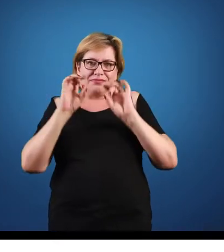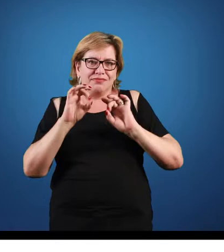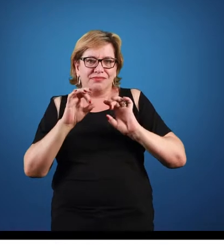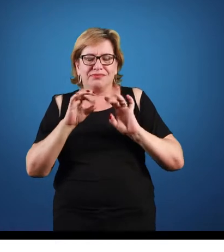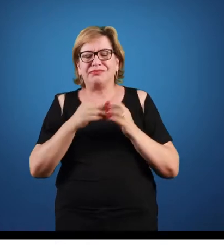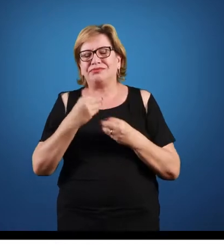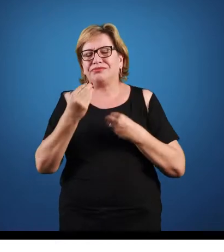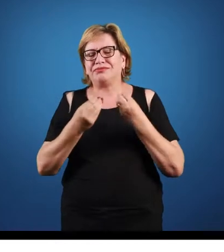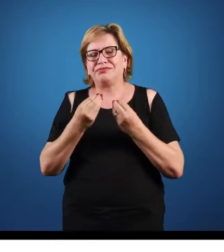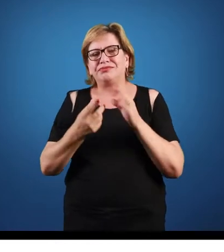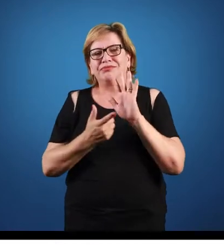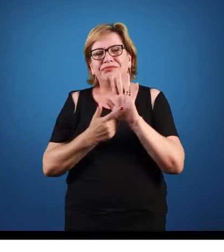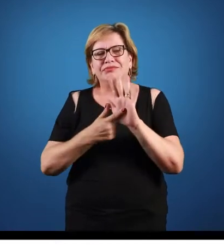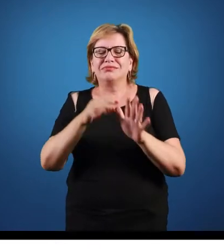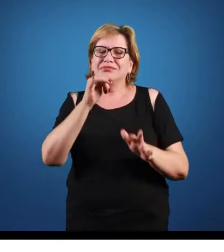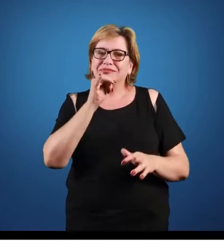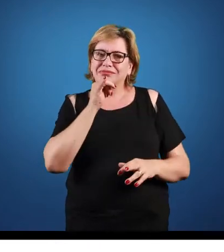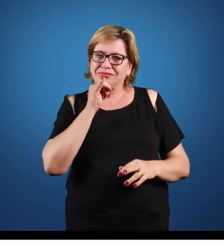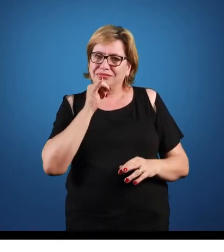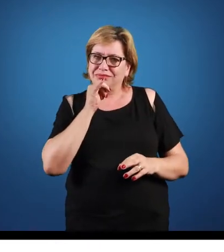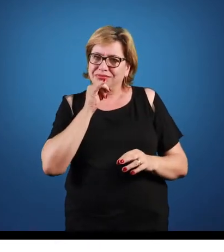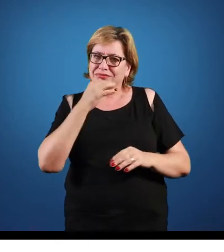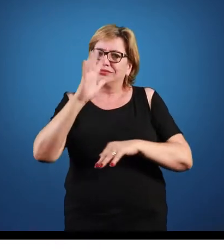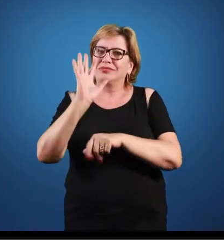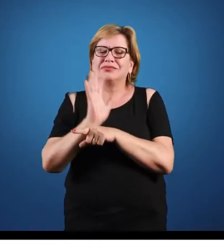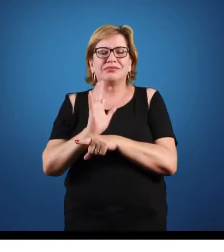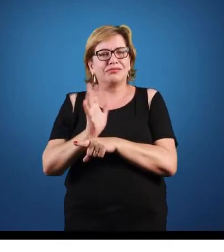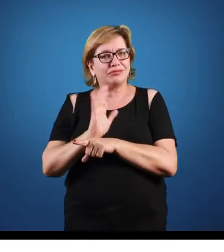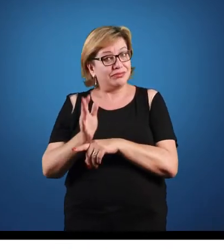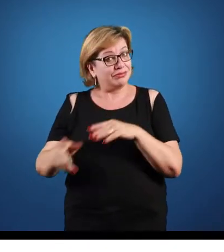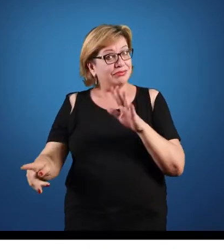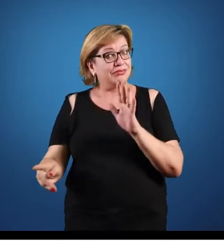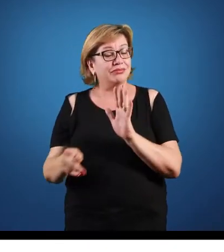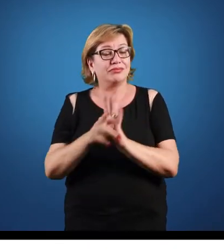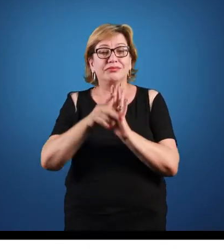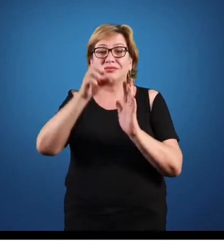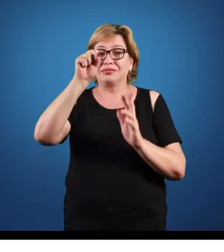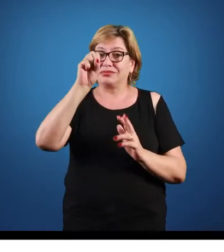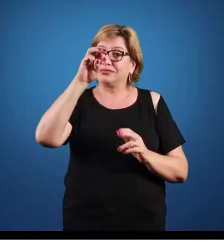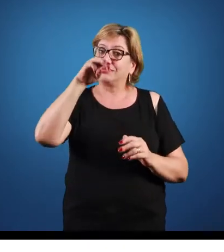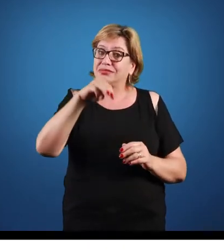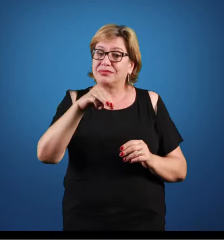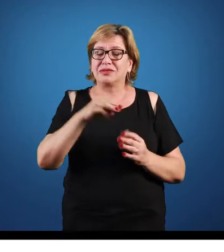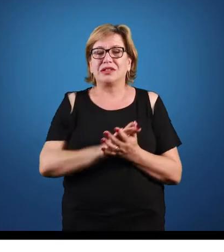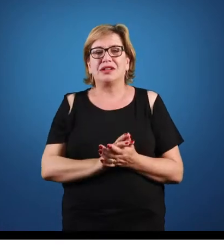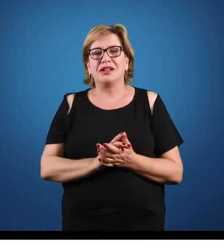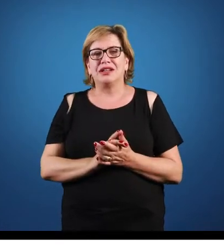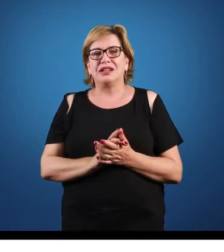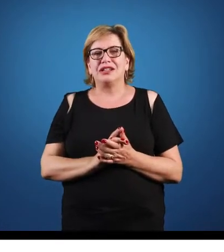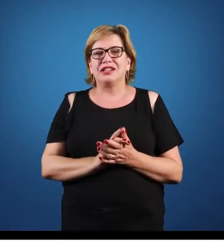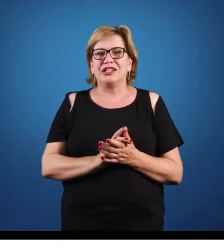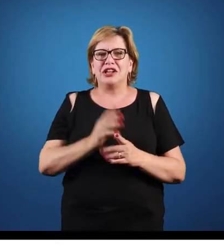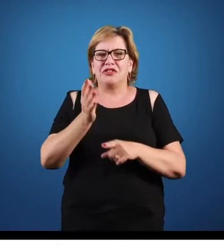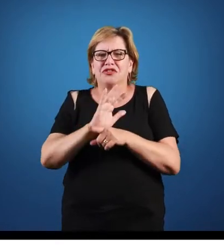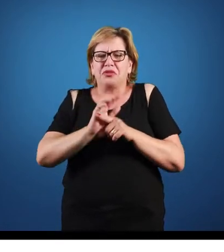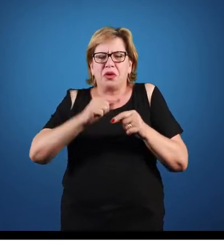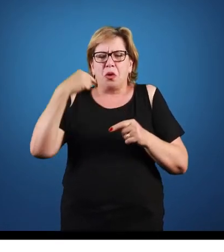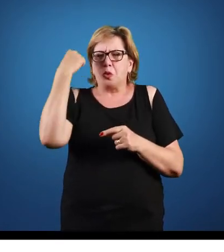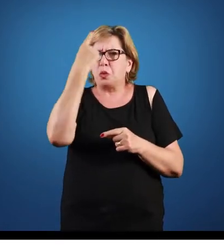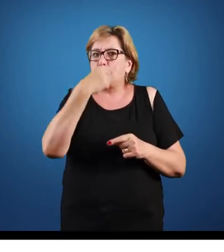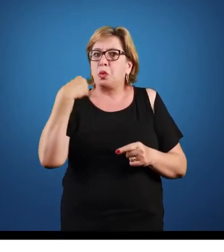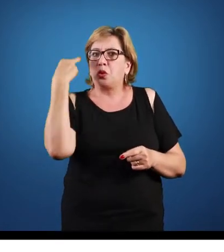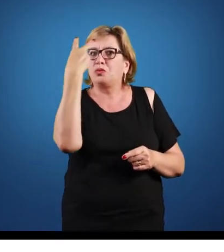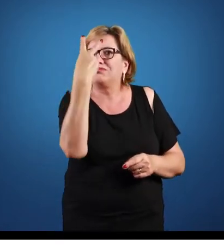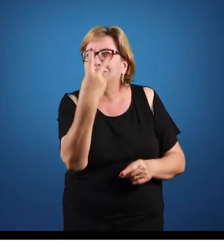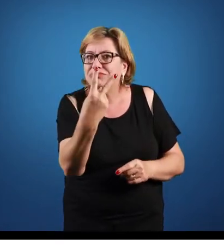galinhas é como eu citei que é um dos exemplos para cinema que foi feito com o stop motion a fuga das galinhas é que um filme longo né tem quase duas horas